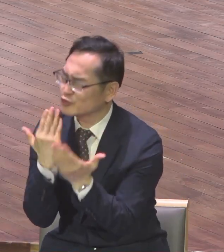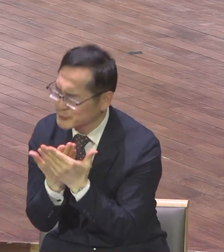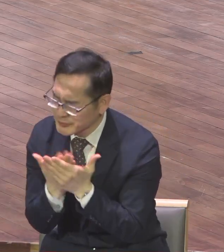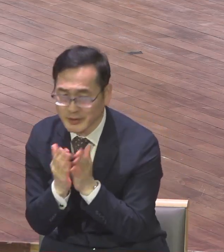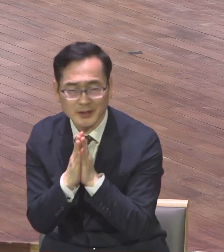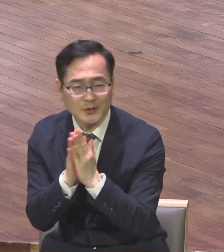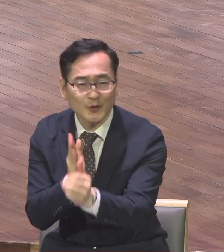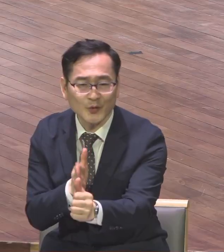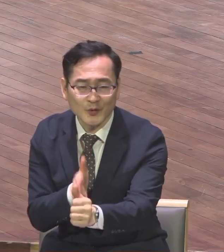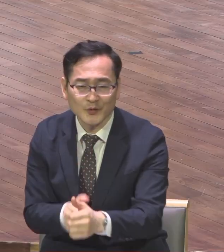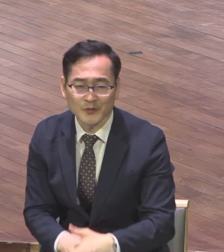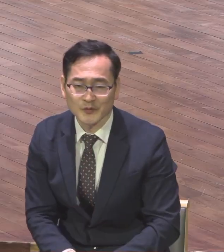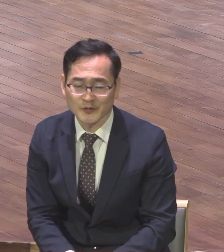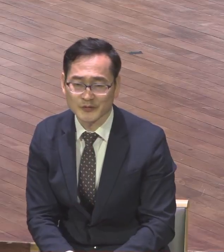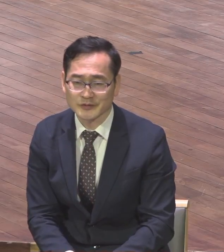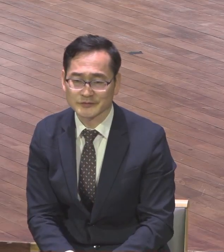주옵소서.